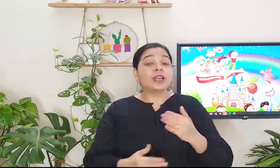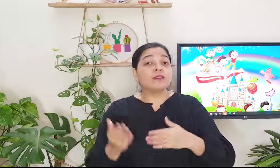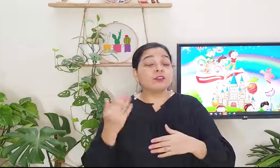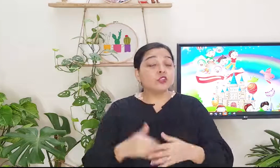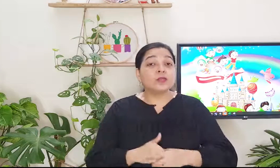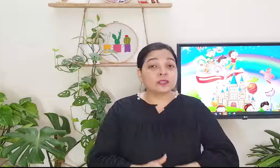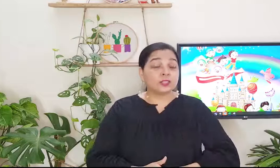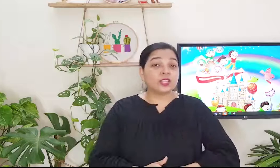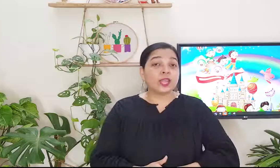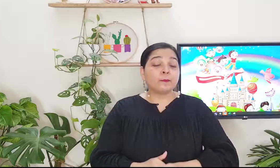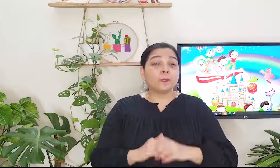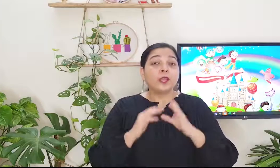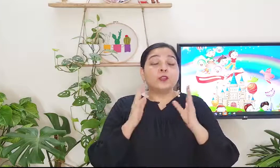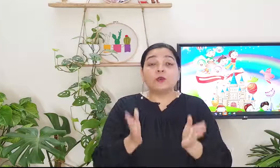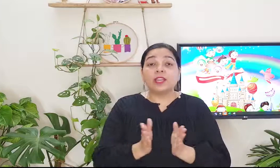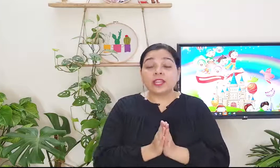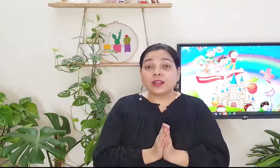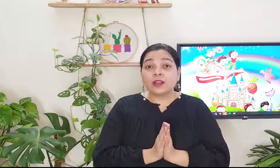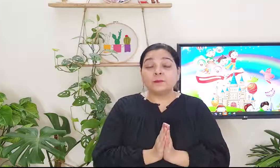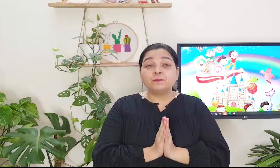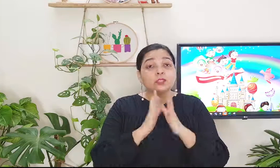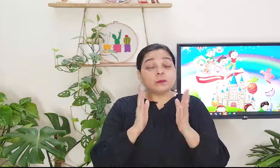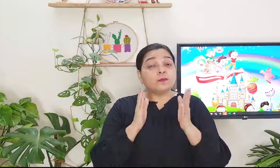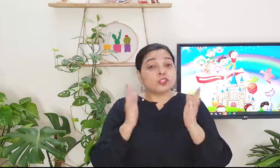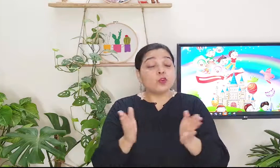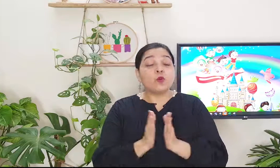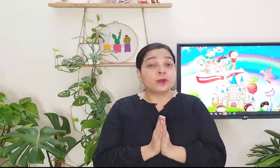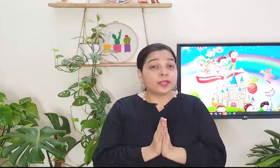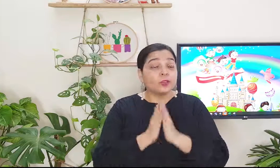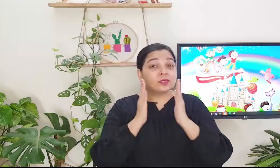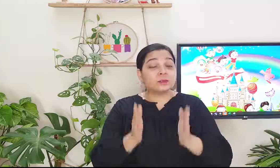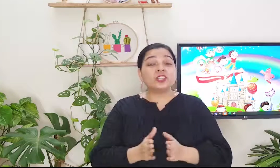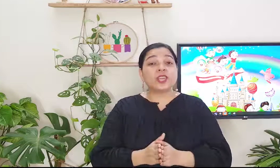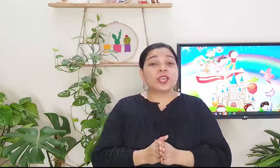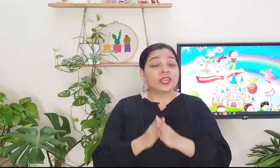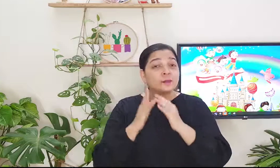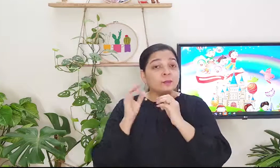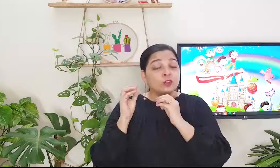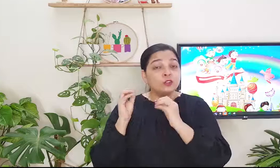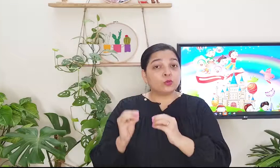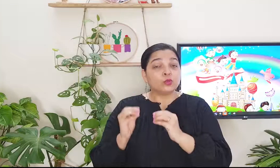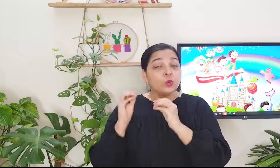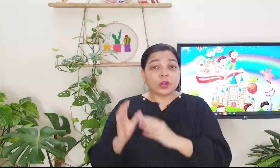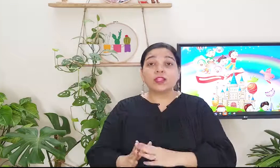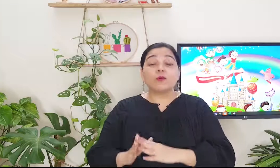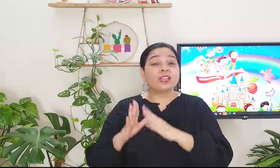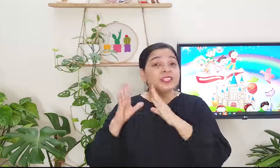তো আমরা আগে বাক্যতে বুঝতে পারি জোনা কি বলে, ঈশ্বর জানতে যে জোনার যে ছিল সে একজন ইসরায়েল